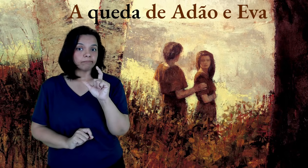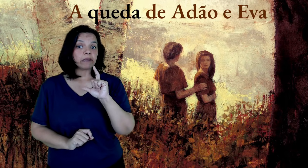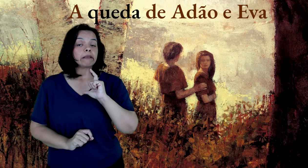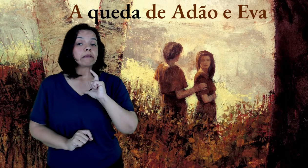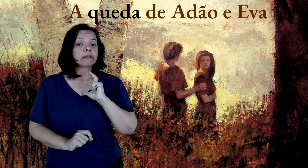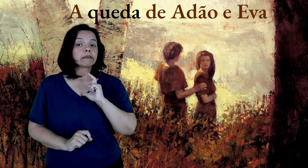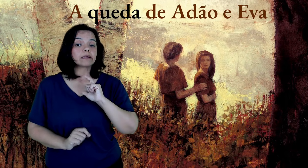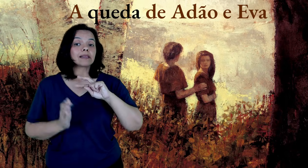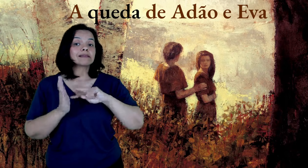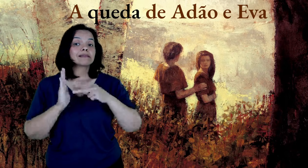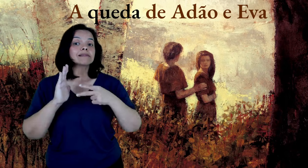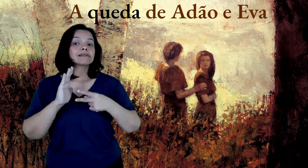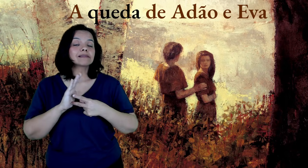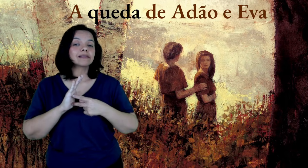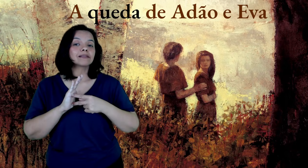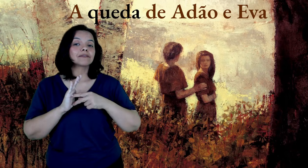nesse contexto